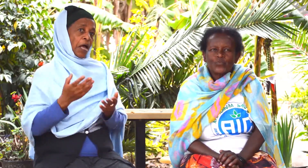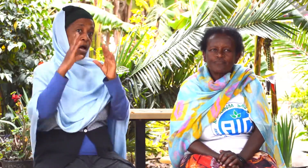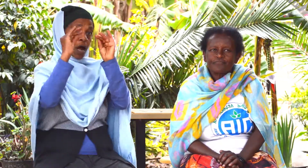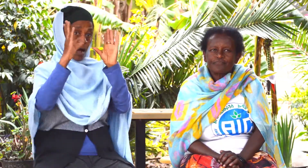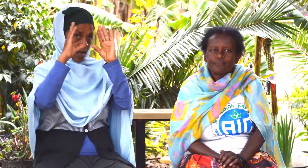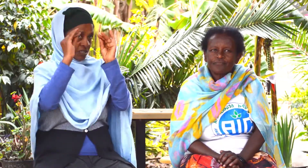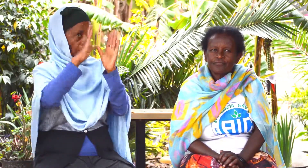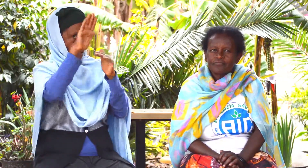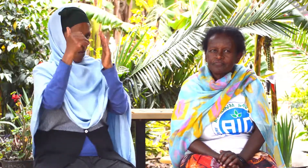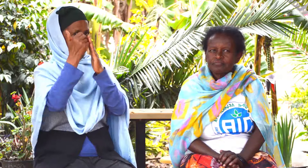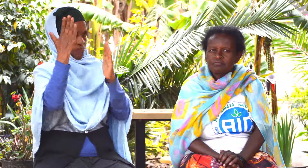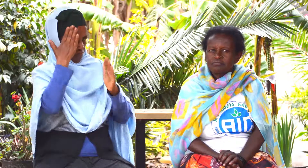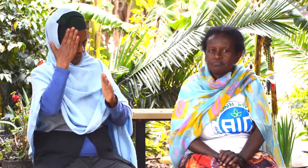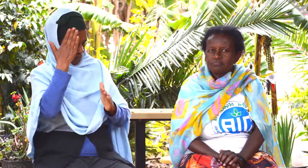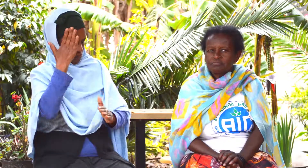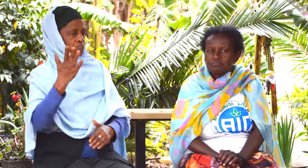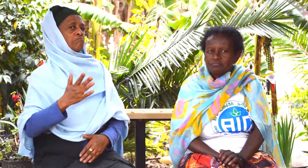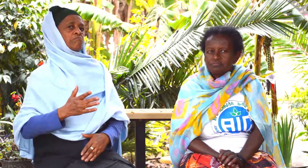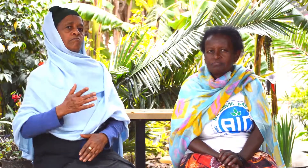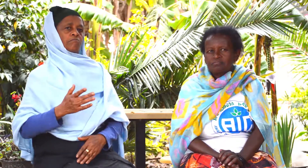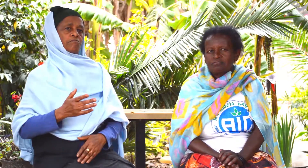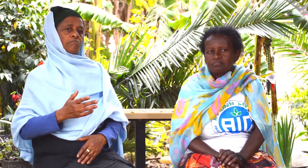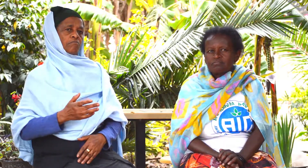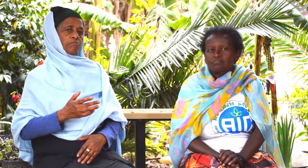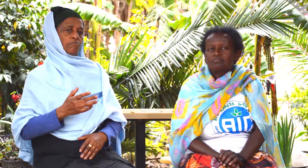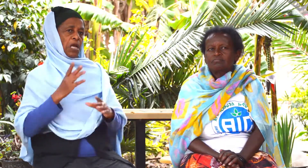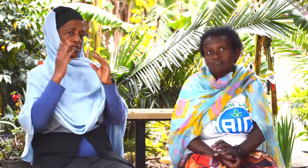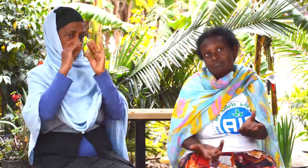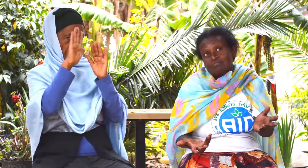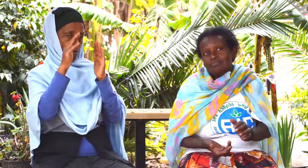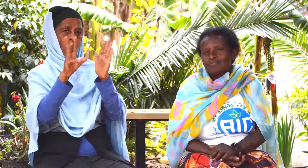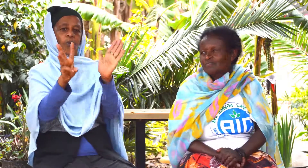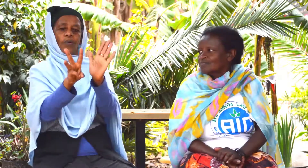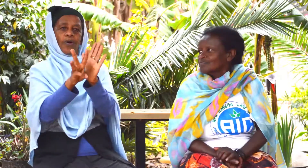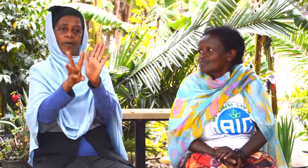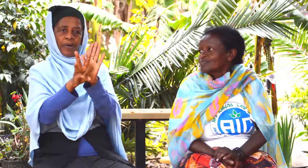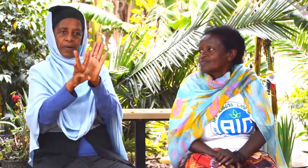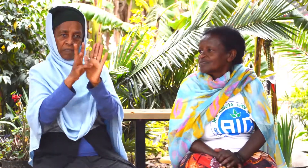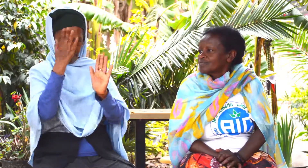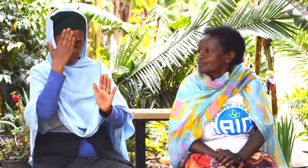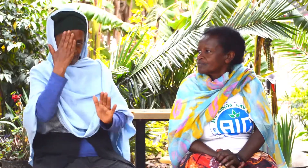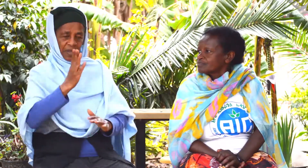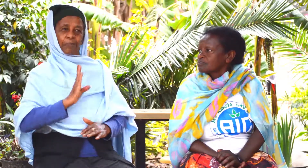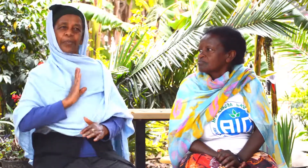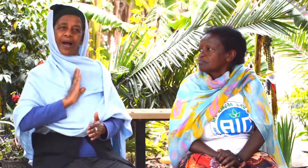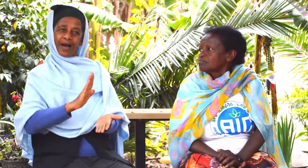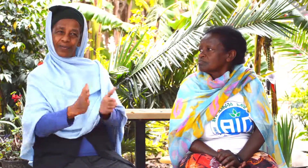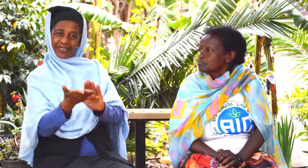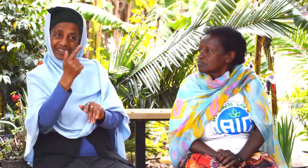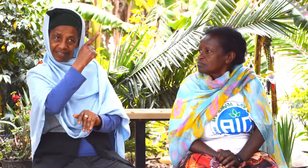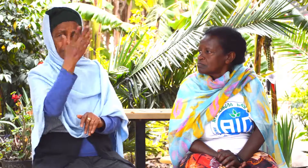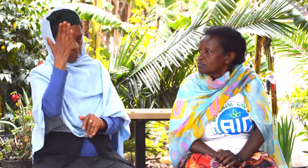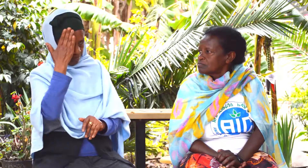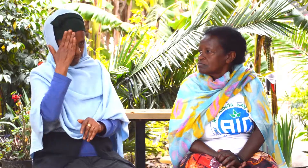this. For example, Werkiye knows. Brahanu, the one who dies, knows. የሞተው ሰውዬ ማለት ነው። እሱም ያውቅ